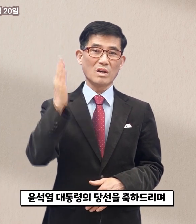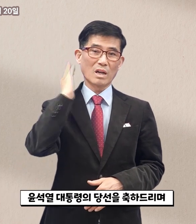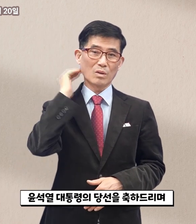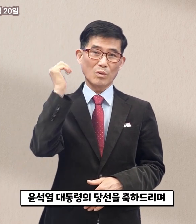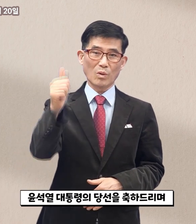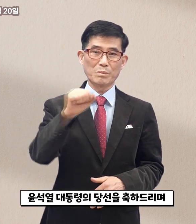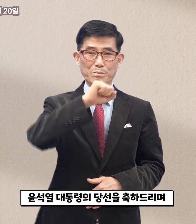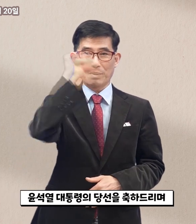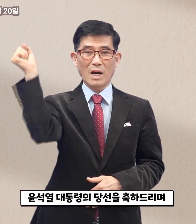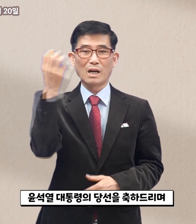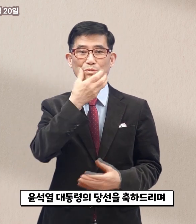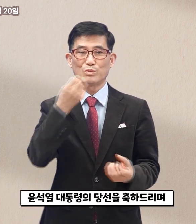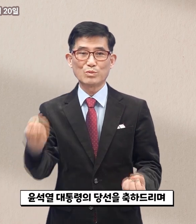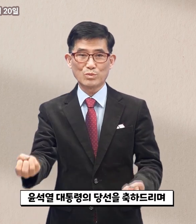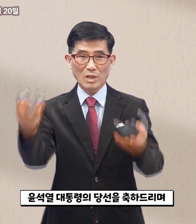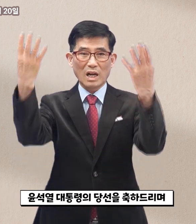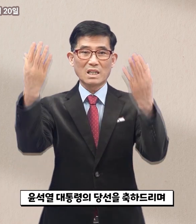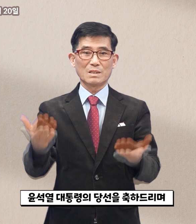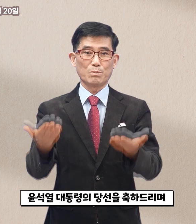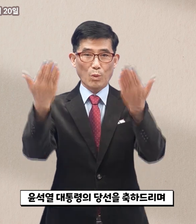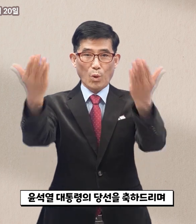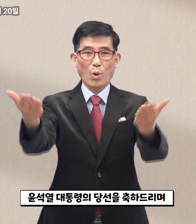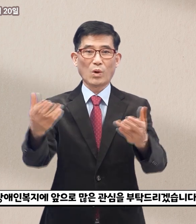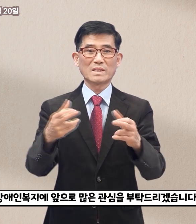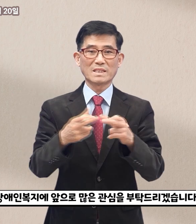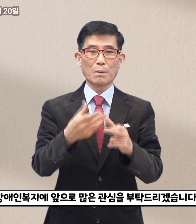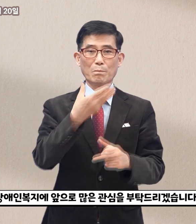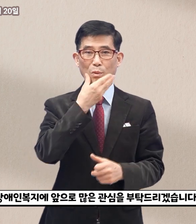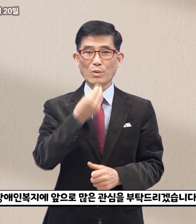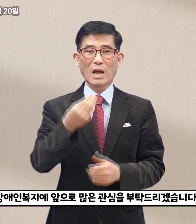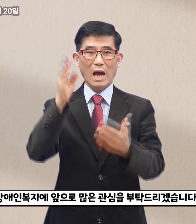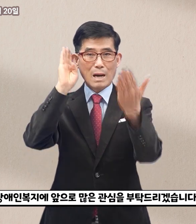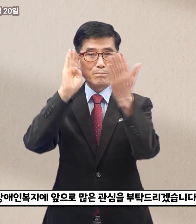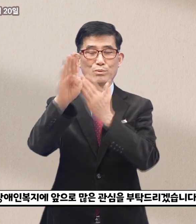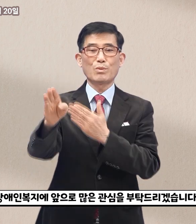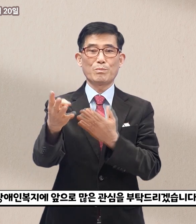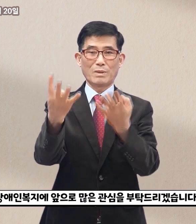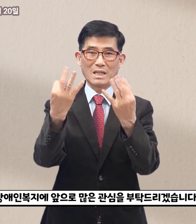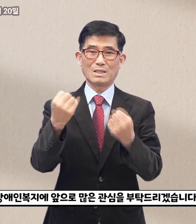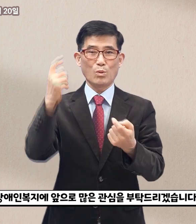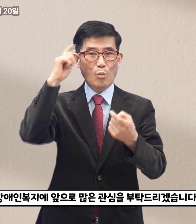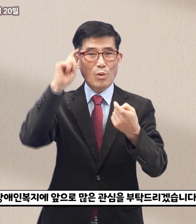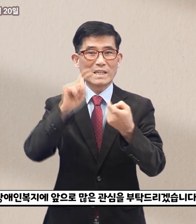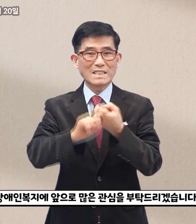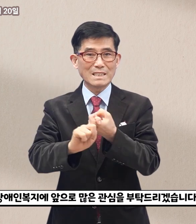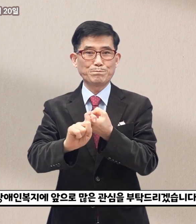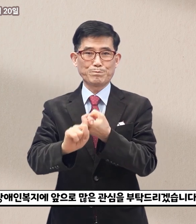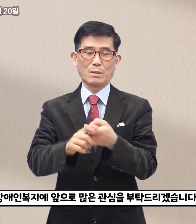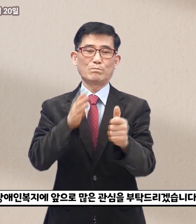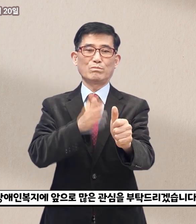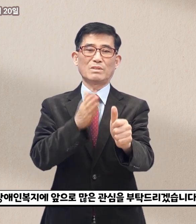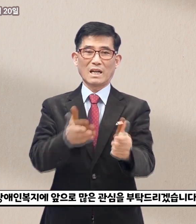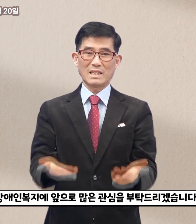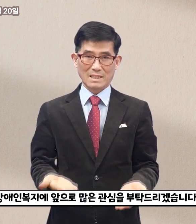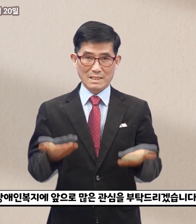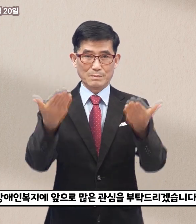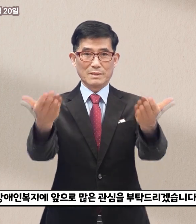대통령의 당선을 축하드리며, 장애인 복지에 많은 관심을 부탁드리겠습니다.